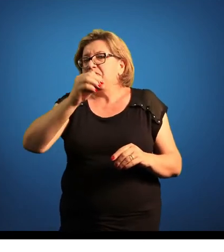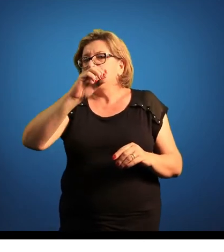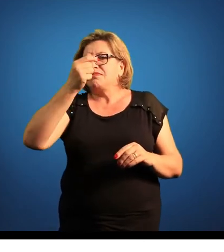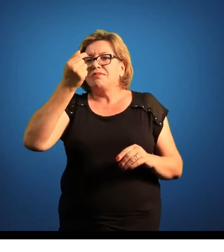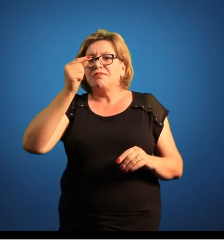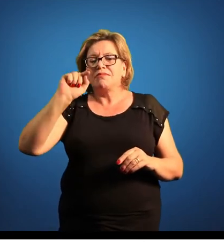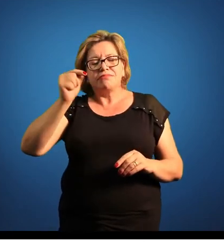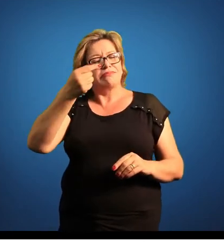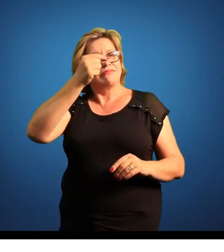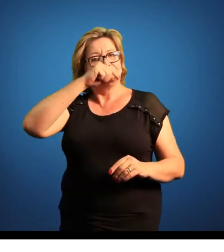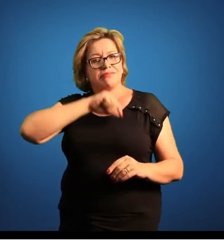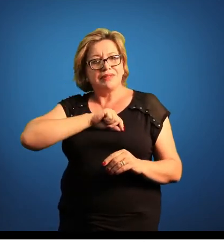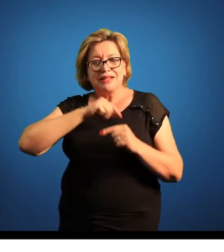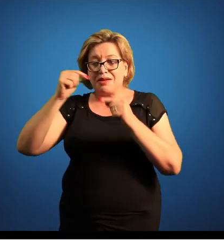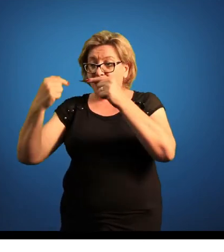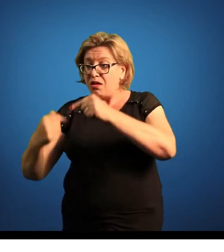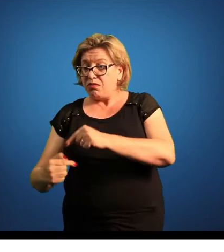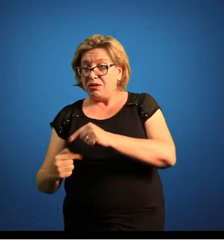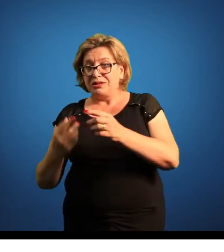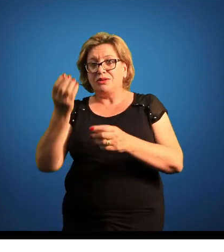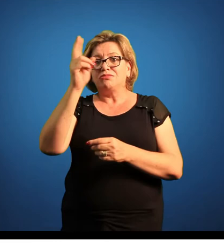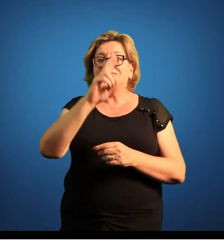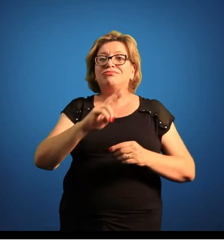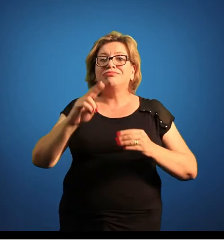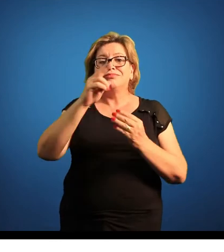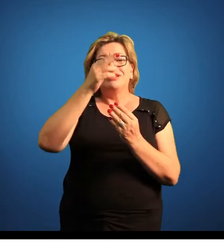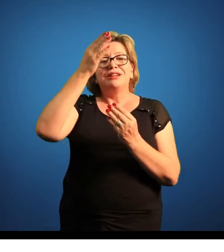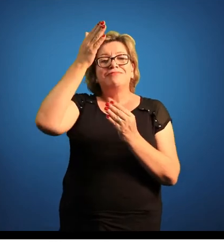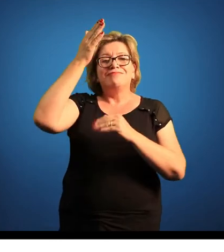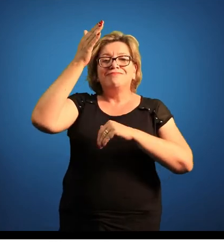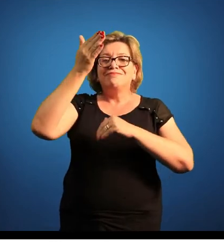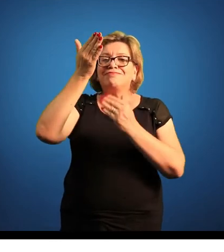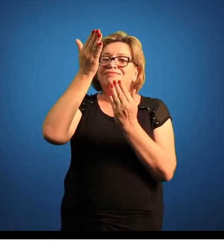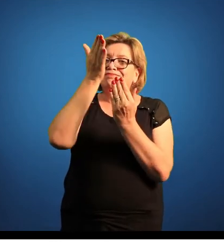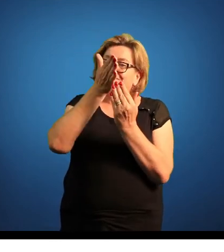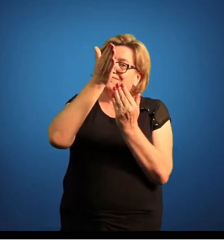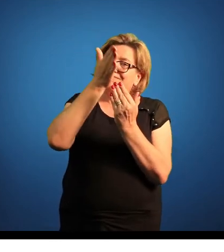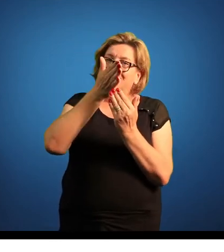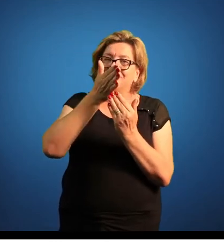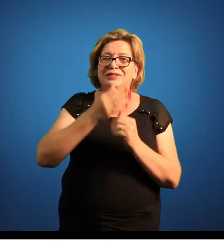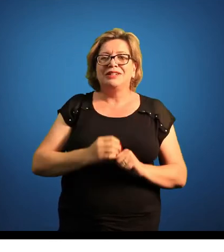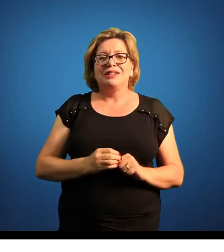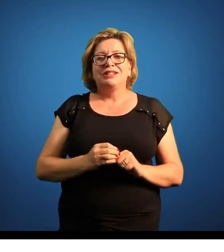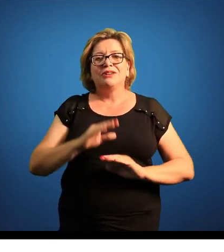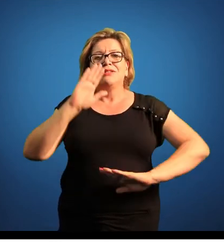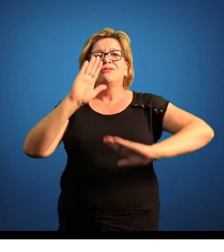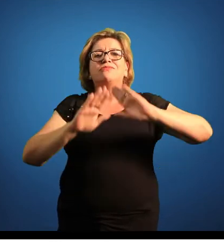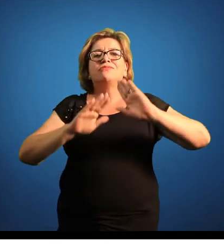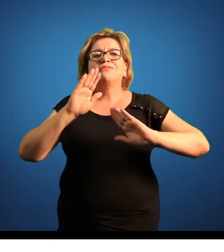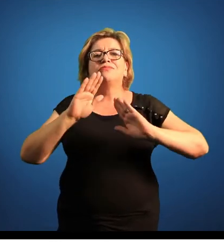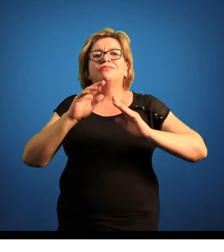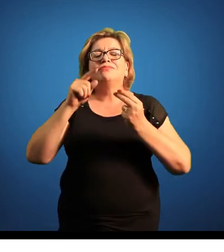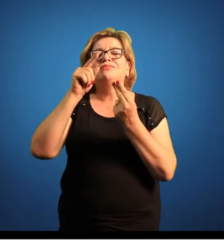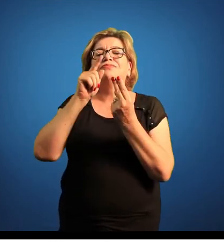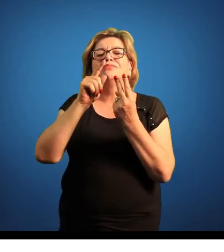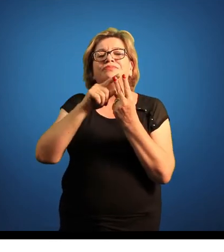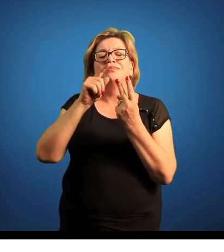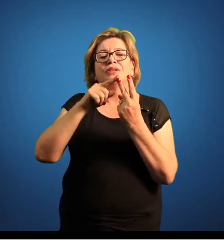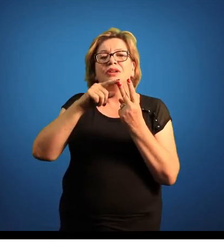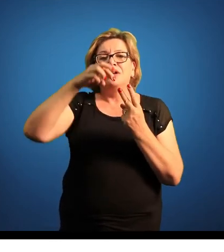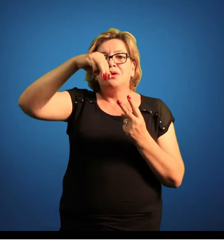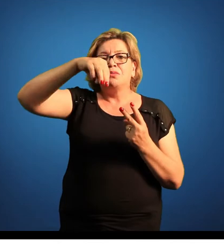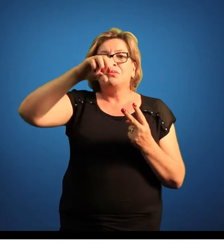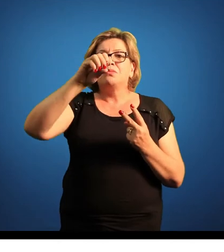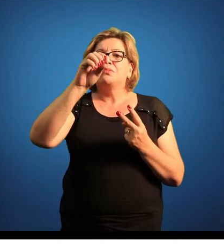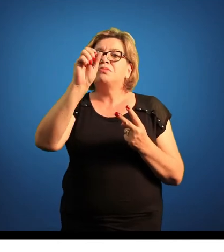nos extremos. Então, você utilizaria a mediana. E quando que eu devo usar a moda, então? A moda surge em